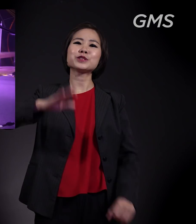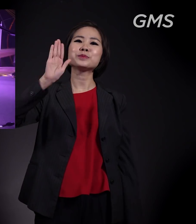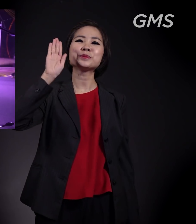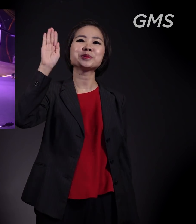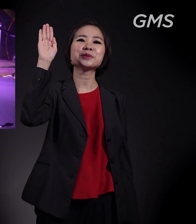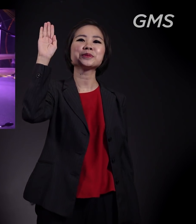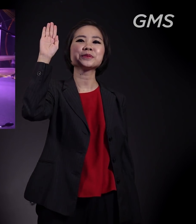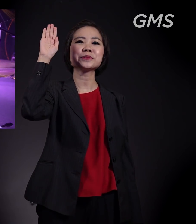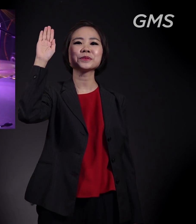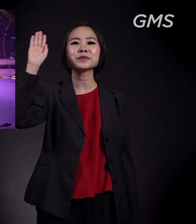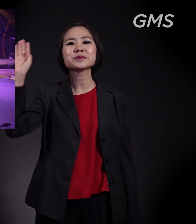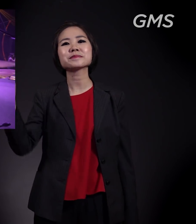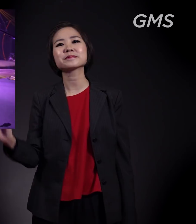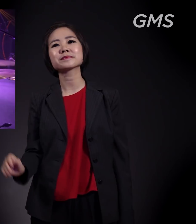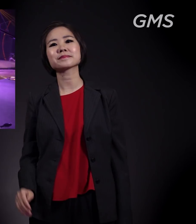hati-Mu.